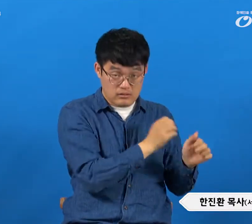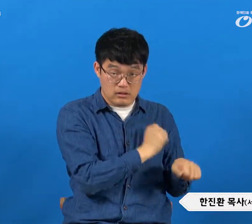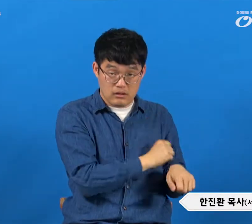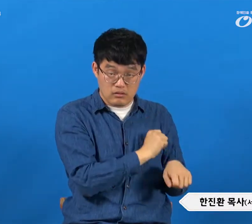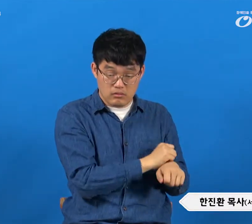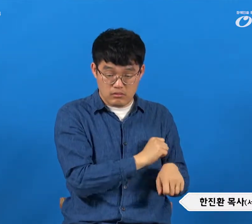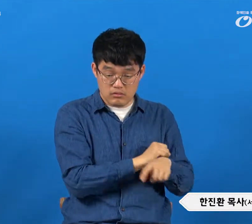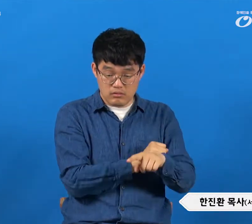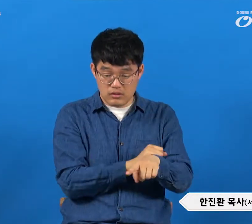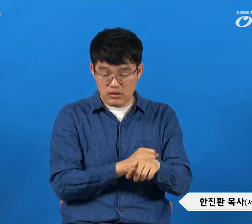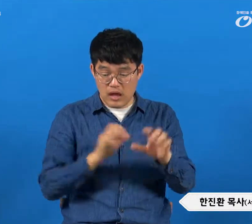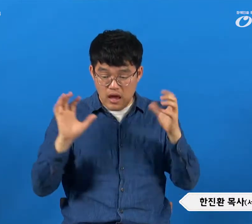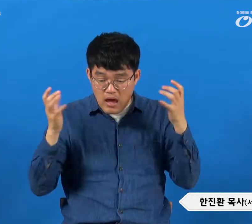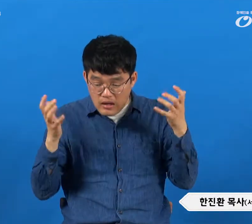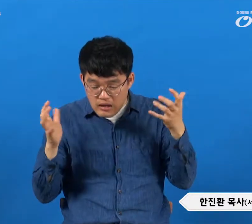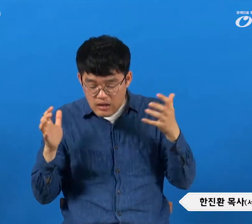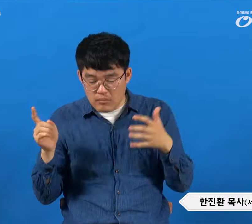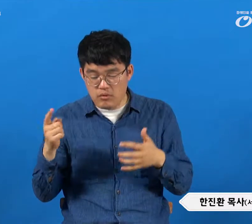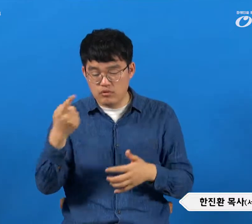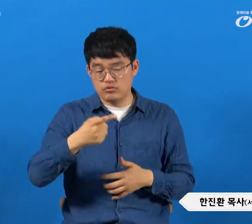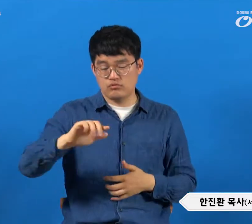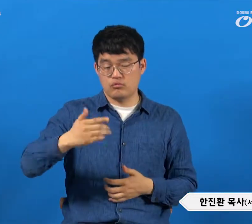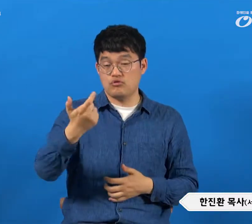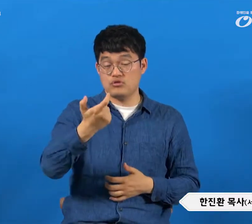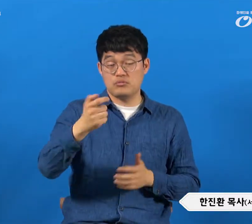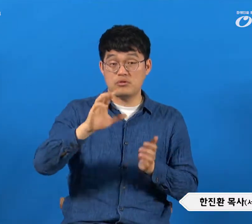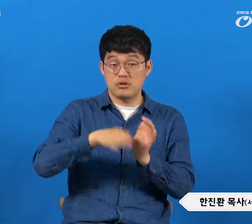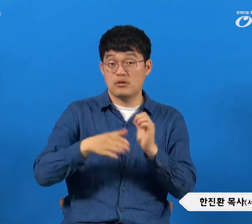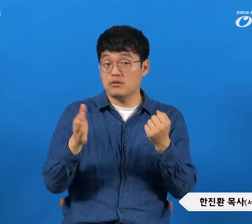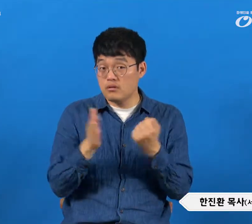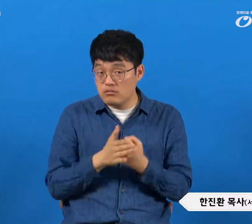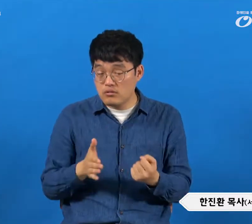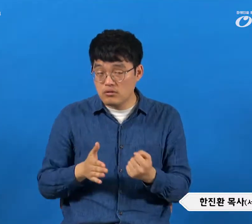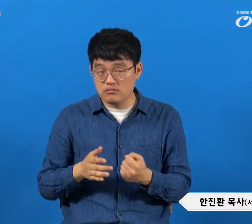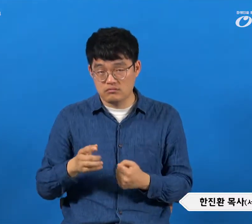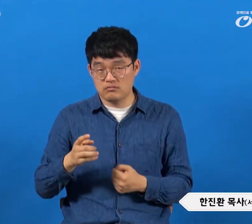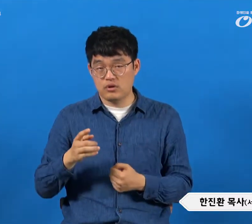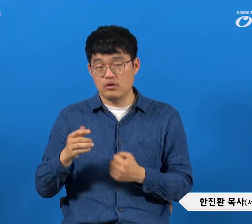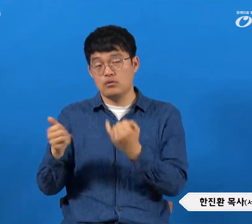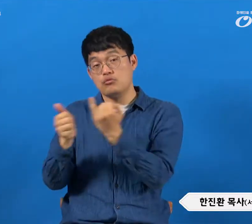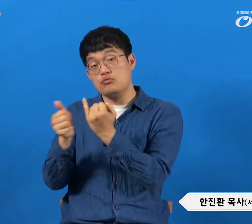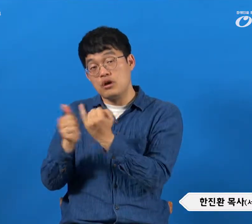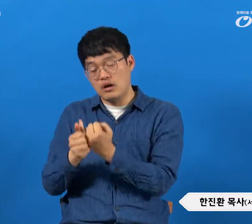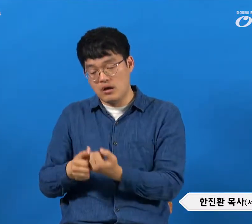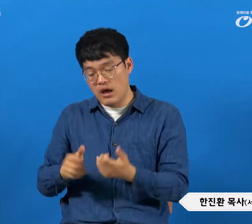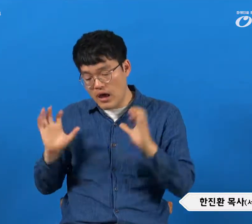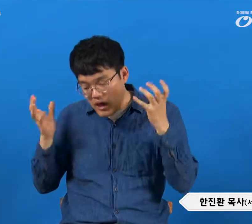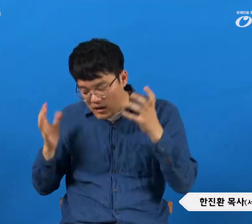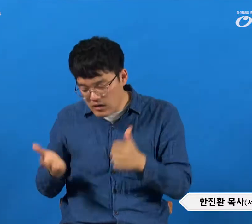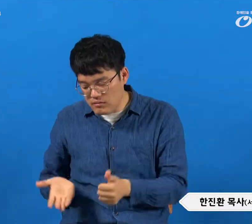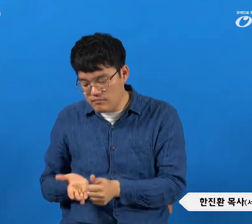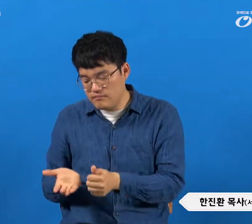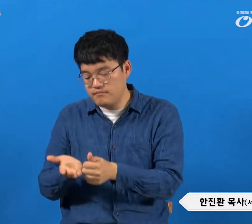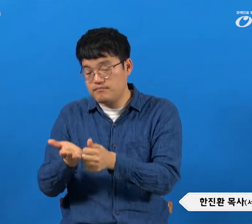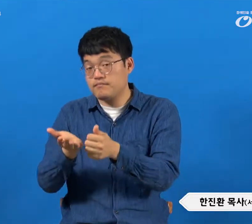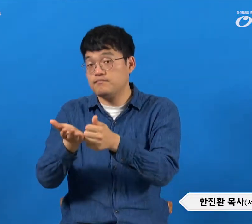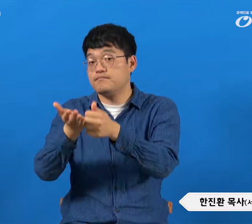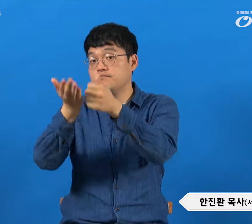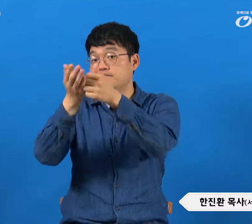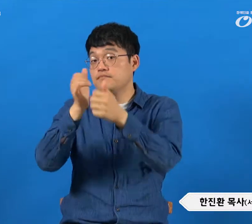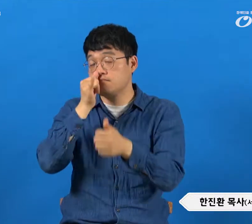아기는 그냥 60년 되니까 별 수 없이 자기들이 키웠습니다. 아이가 머리가